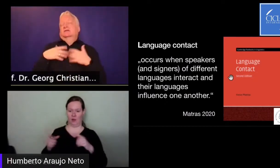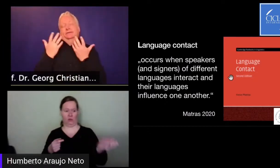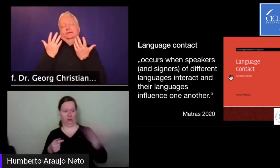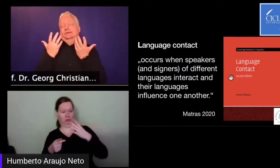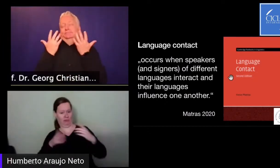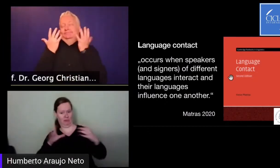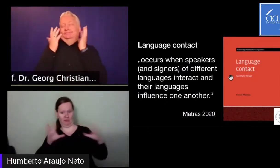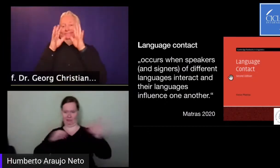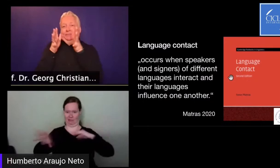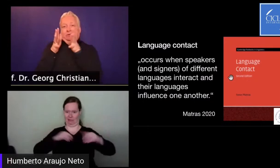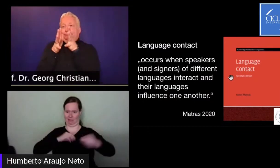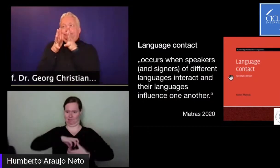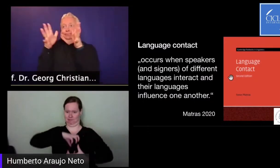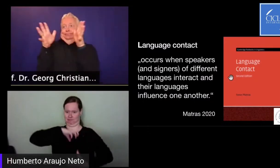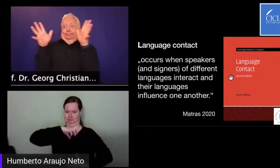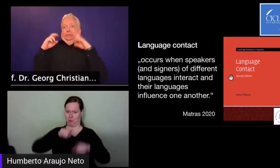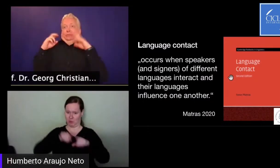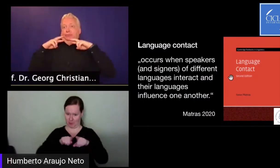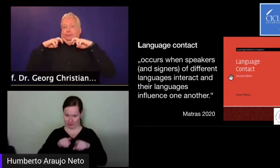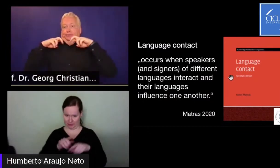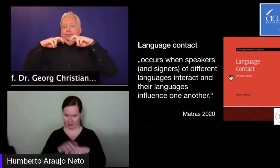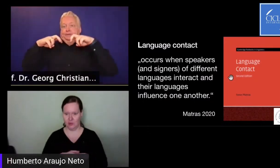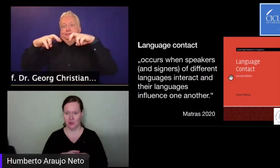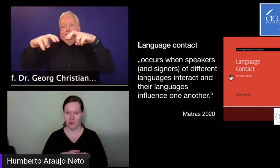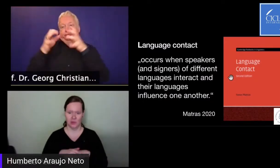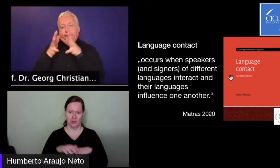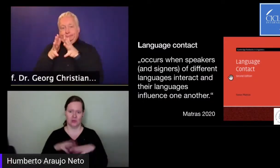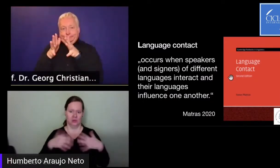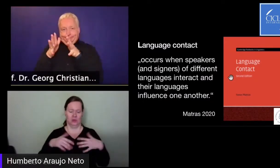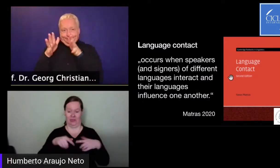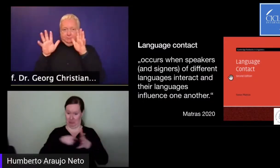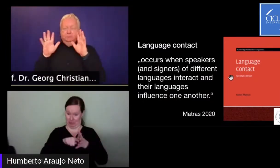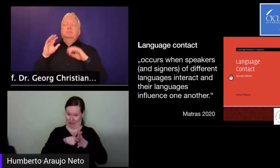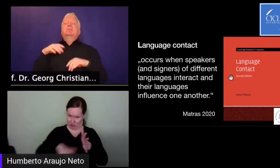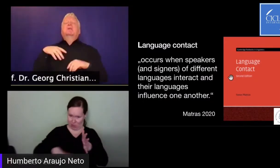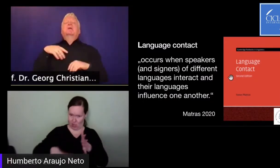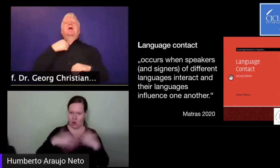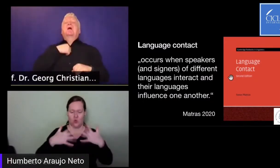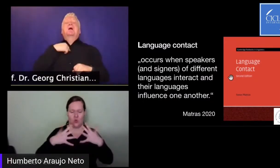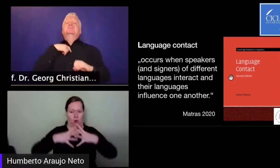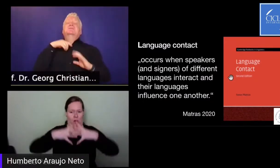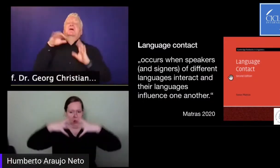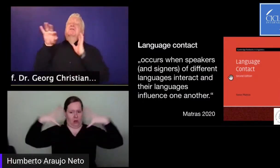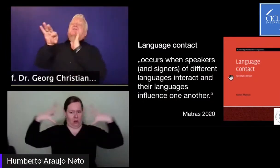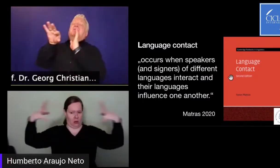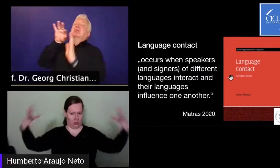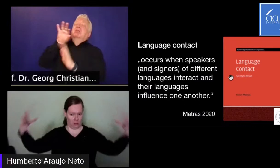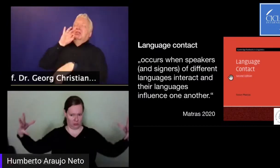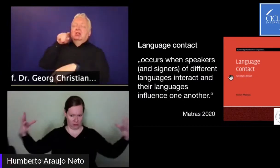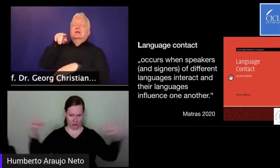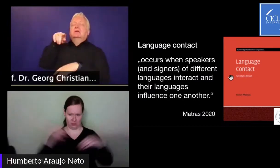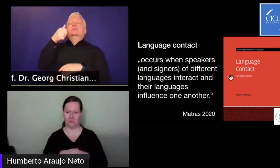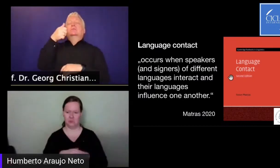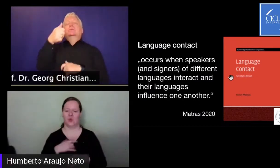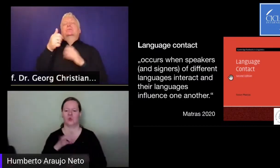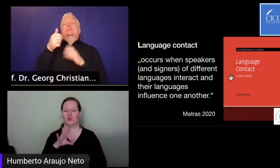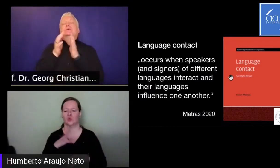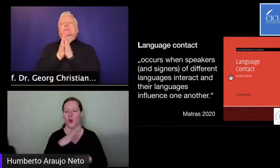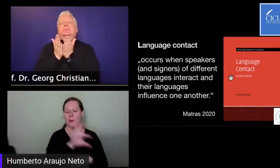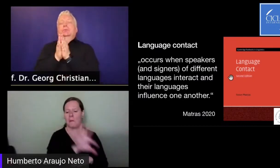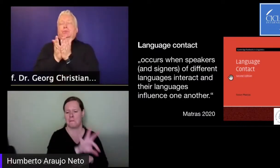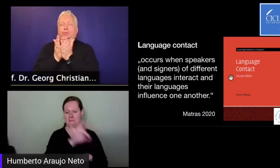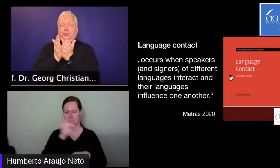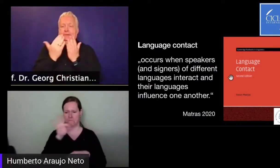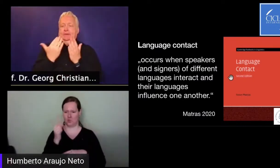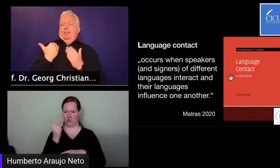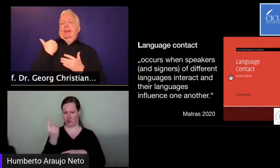presentes naquele sistema. Então, são inúmeras influências que podem ocorrer entre esses usuários, e